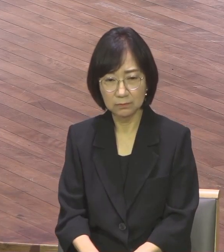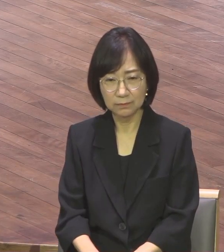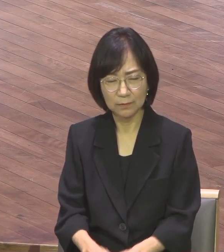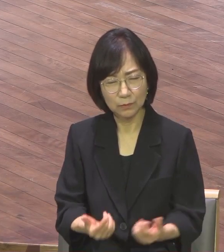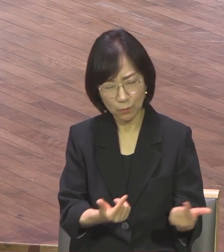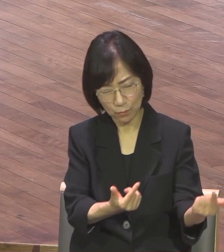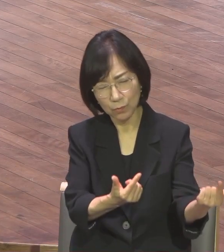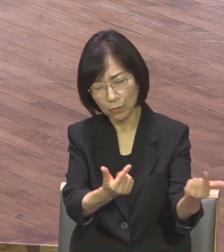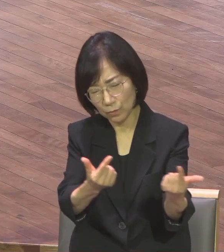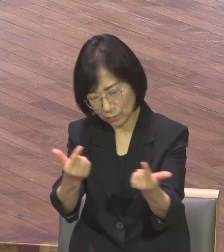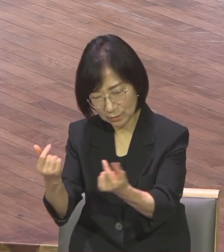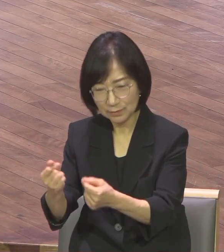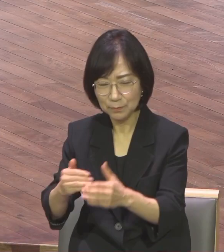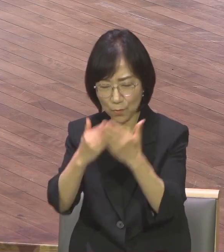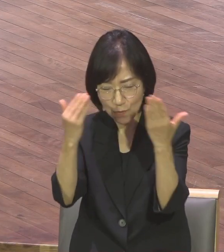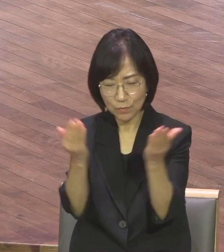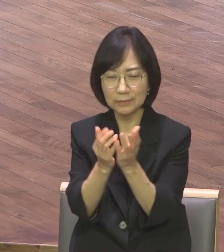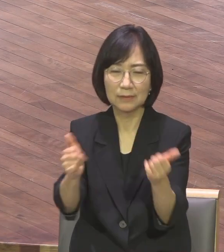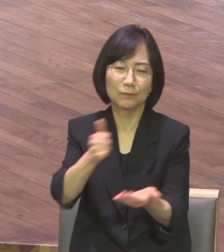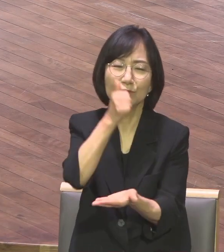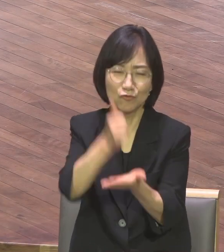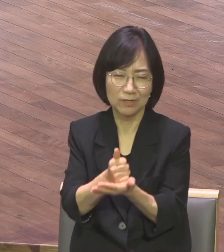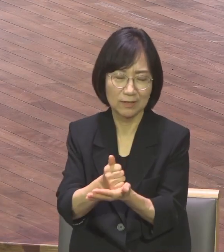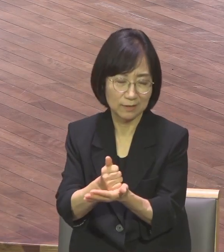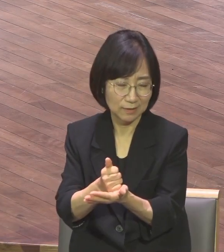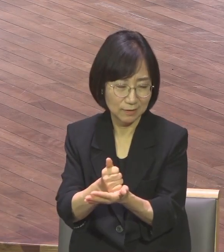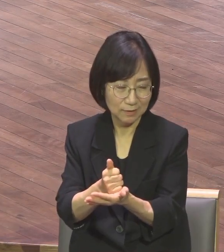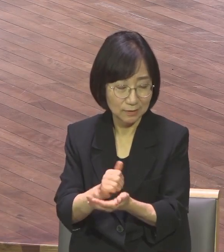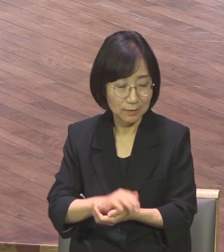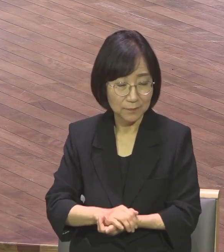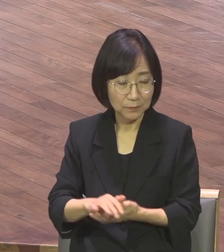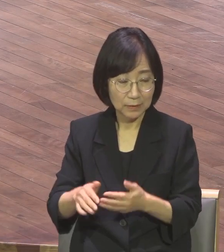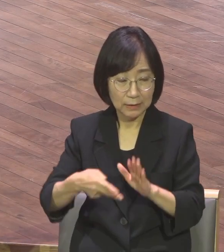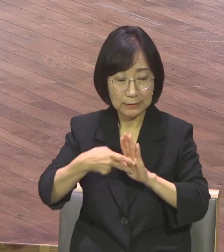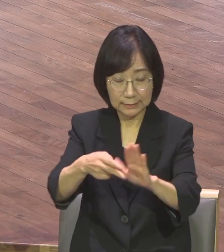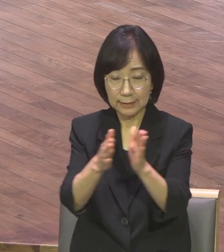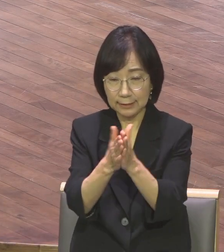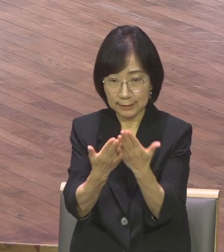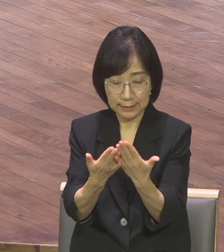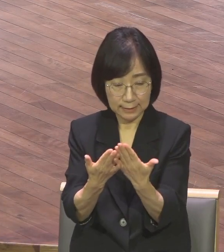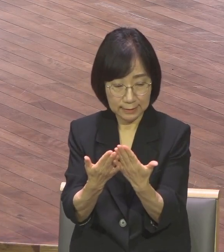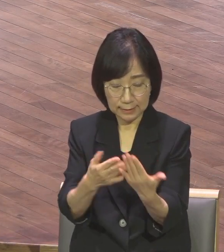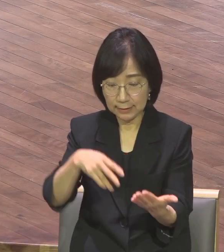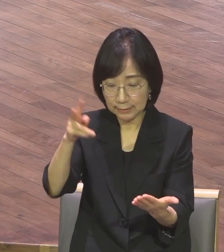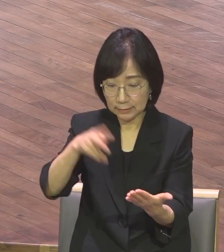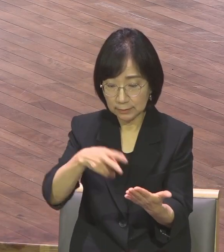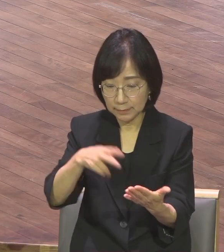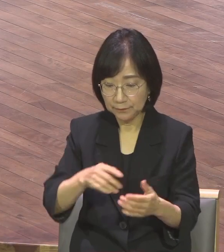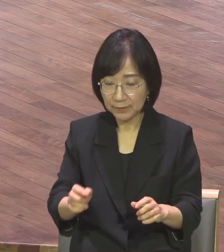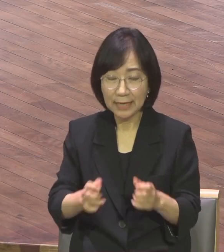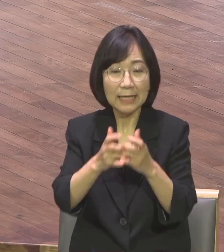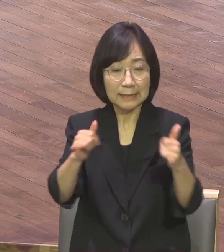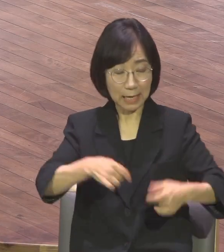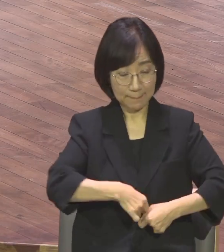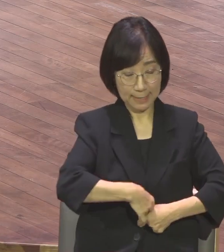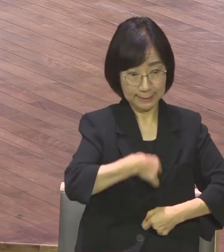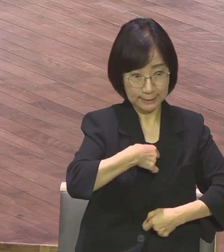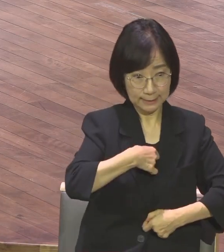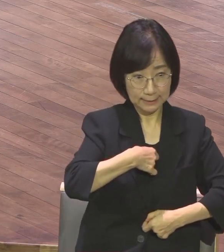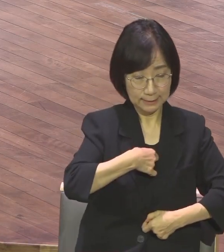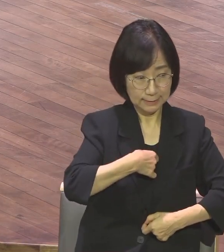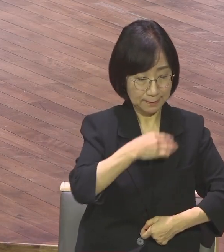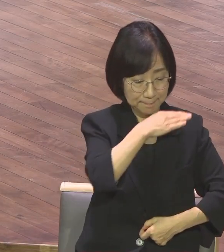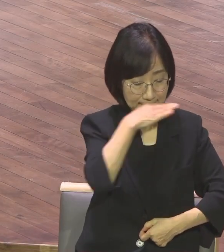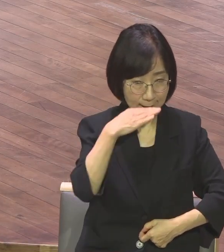모든 사람이 죄를 범하였으며, 이사야 6장 64장 6절에 보면요, 인간의 의는요 더러운 누득이다